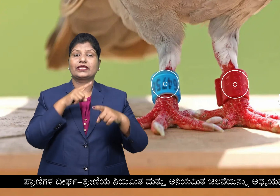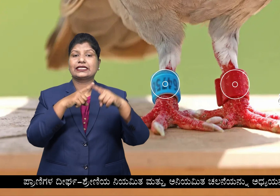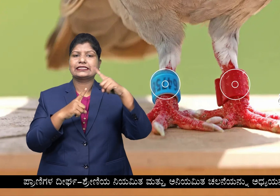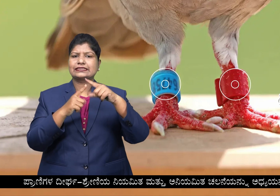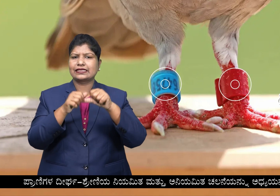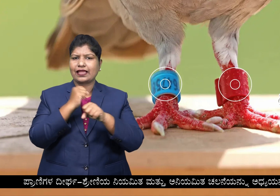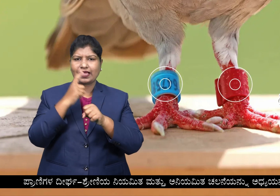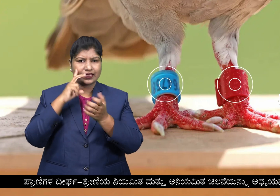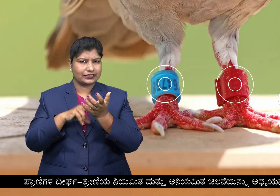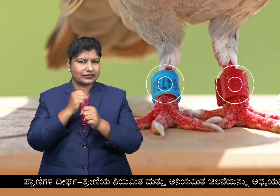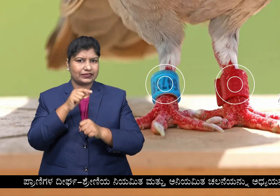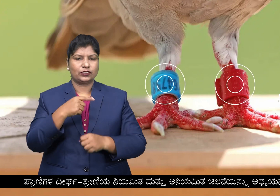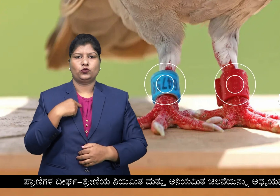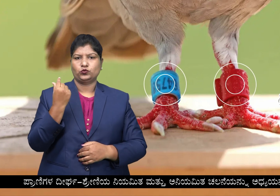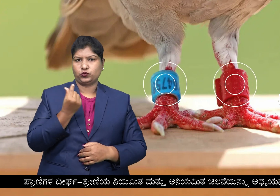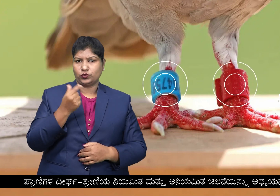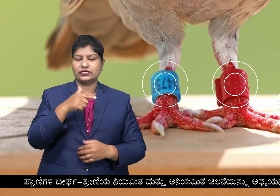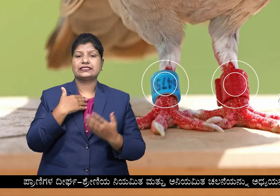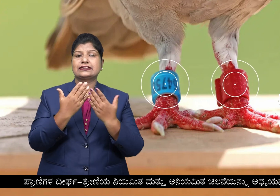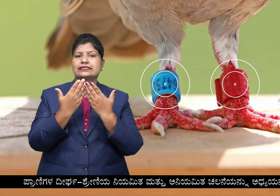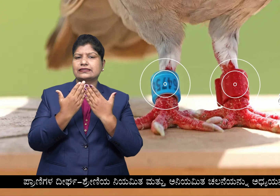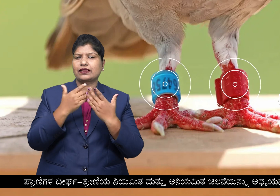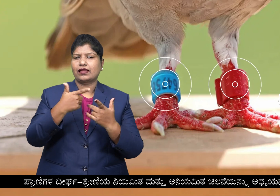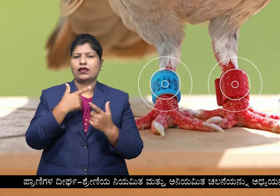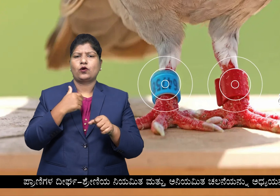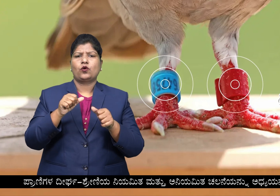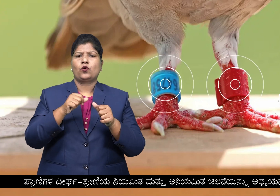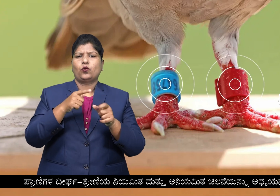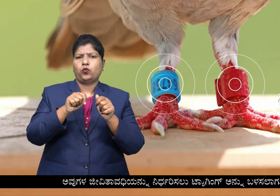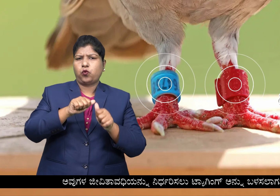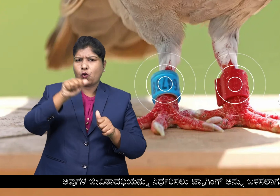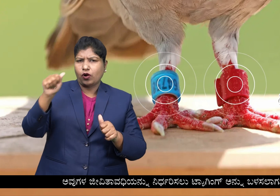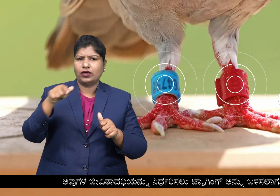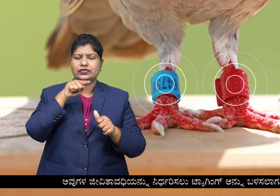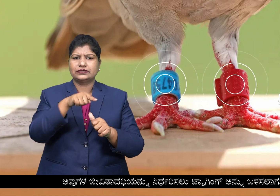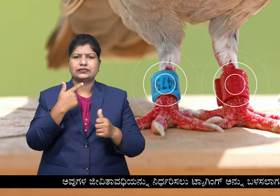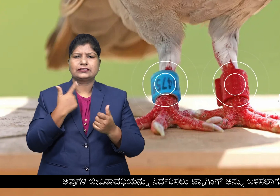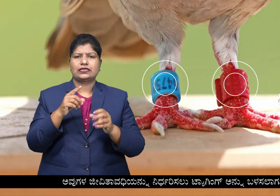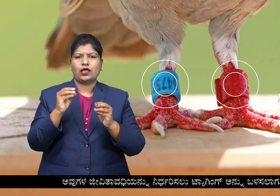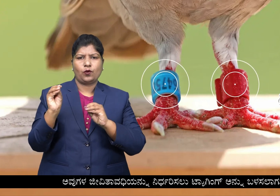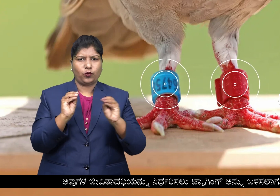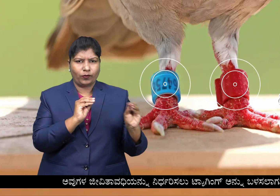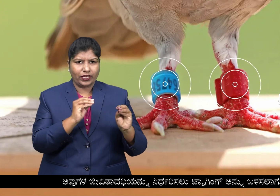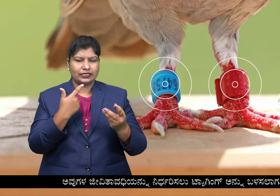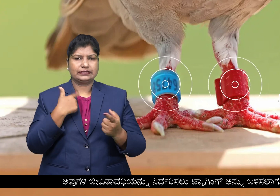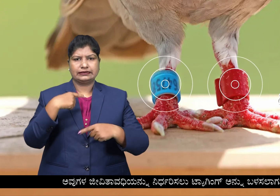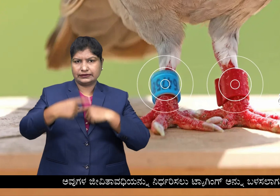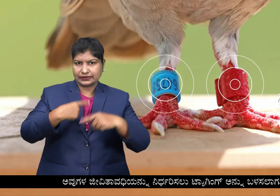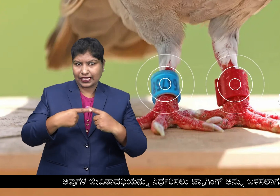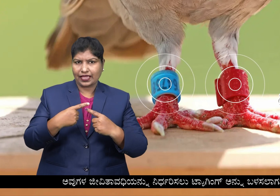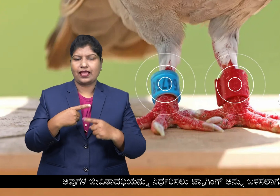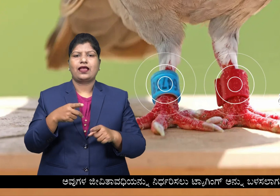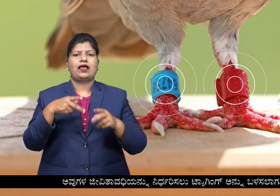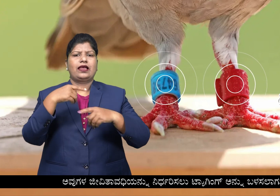ಪ್ರಾಣಿಗಳ ದೀರ್ಘ ಶ್ರೇಣಿಯ ನಿಯಮಿತ ಮತ್ತು ಅನಿಯಮಿತ ಚಲನೆಯನ್ನ ಅಧ್ಯಯನ ಮಾಡಲು ಮತ್ತು ಅವುಗಳ ಜೀವಿತಾವಧಿಯನ್ನ ನಿರ್ಧರಿಸಲು ಟ್ಯಾಗಿಂಗ್